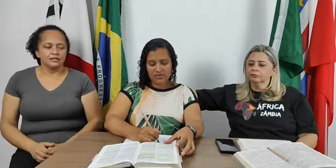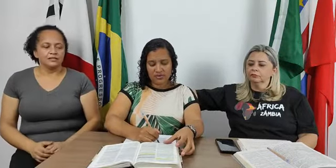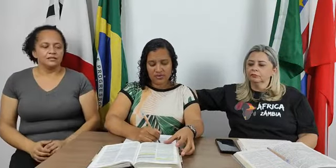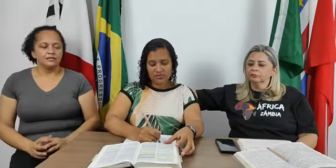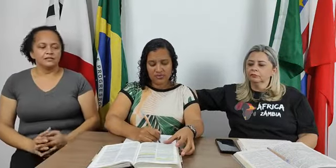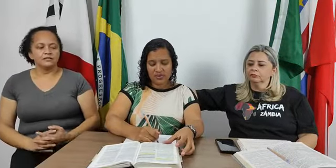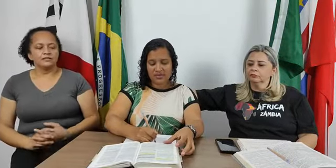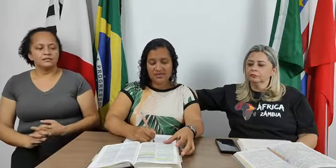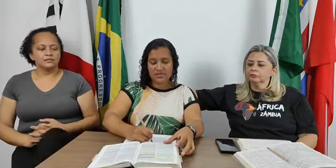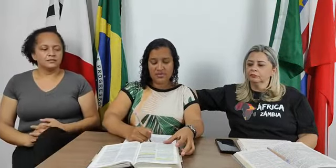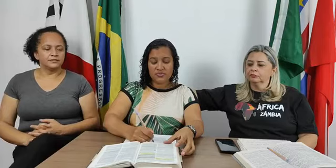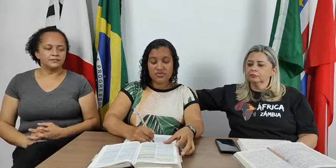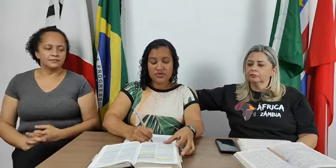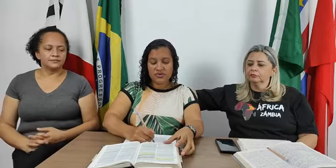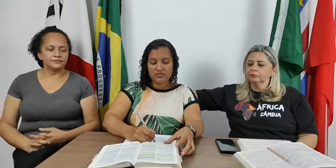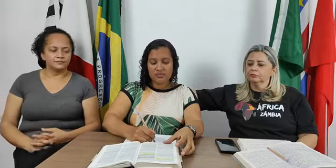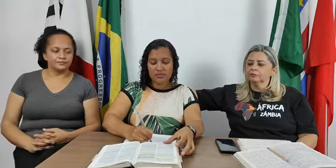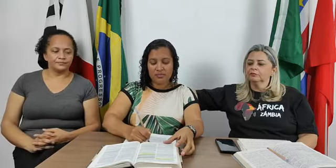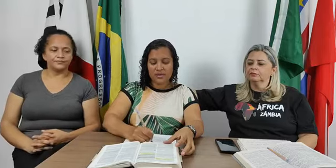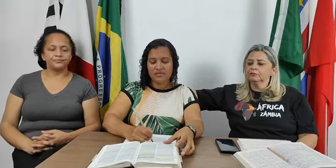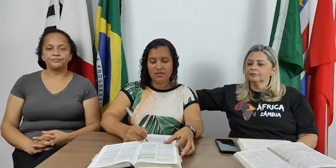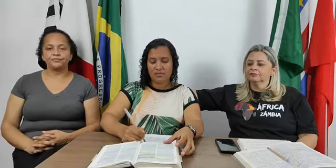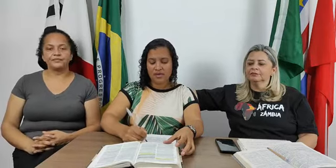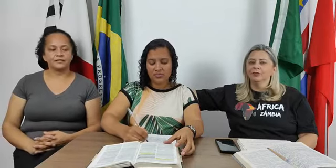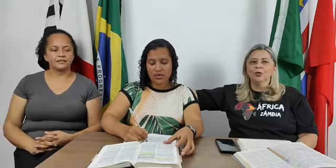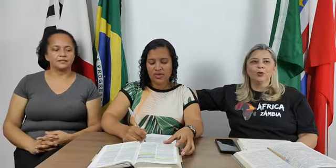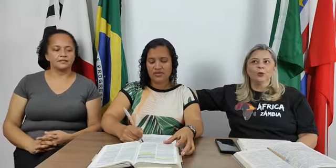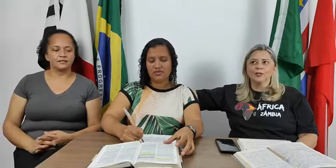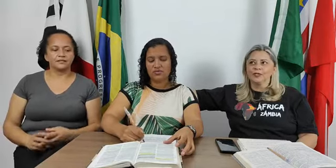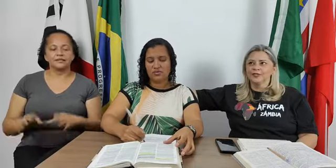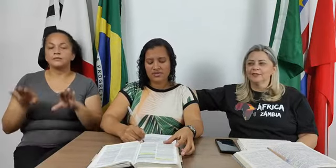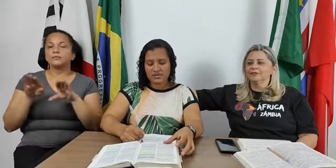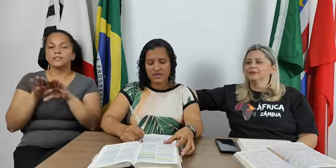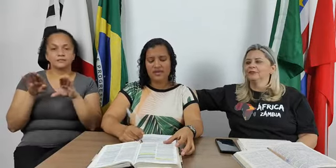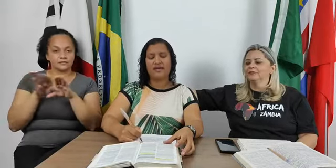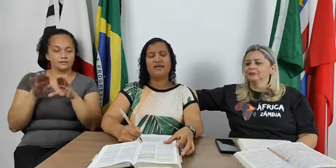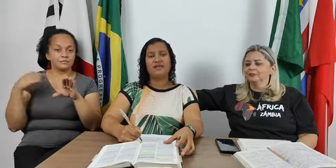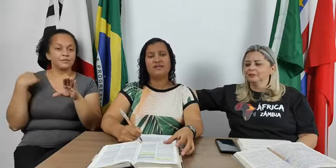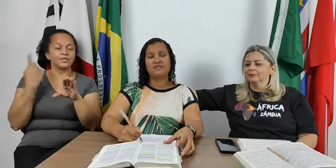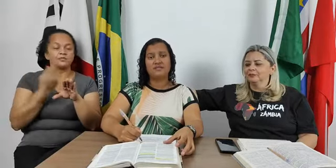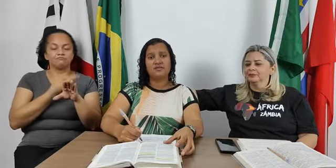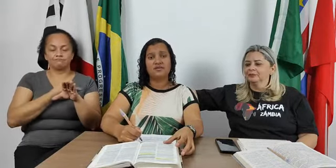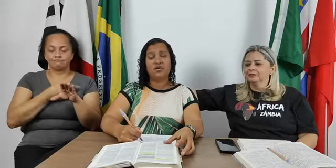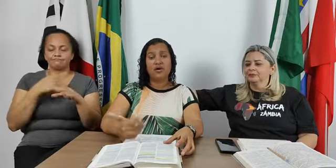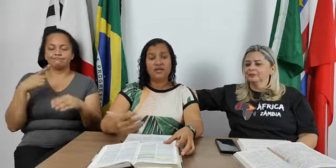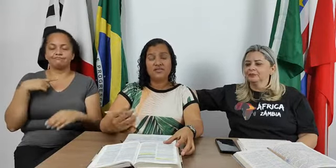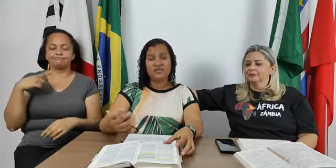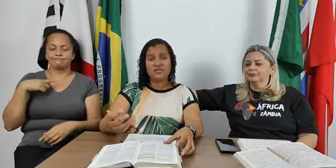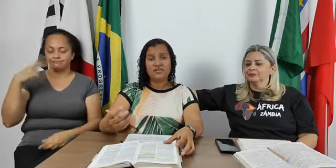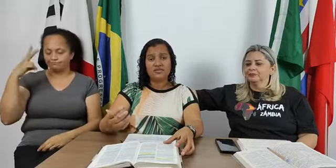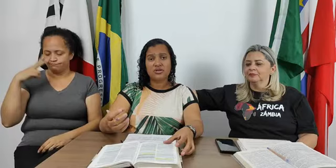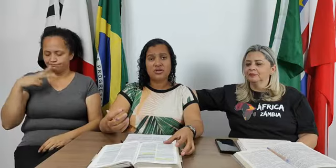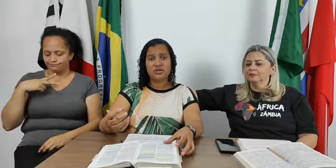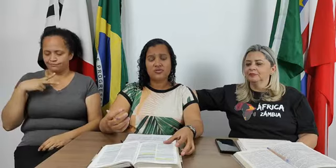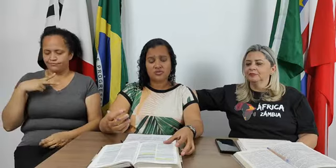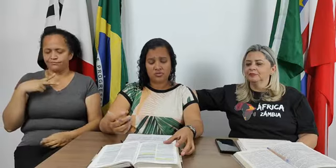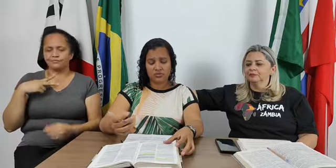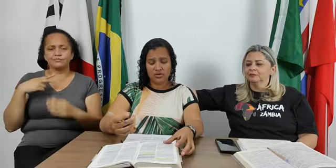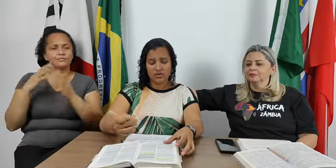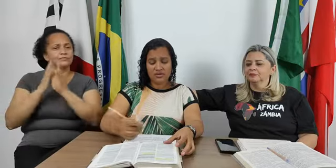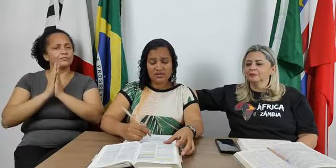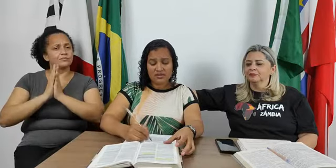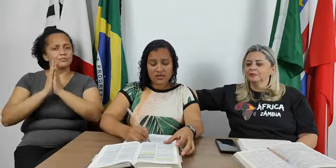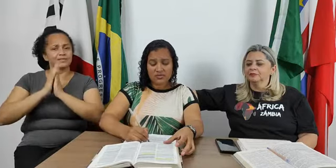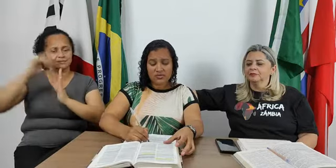Outra oração de Jesus, para que sejamos santos em pensamento, em ações e em caráter. Olha a intercessão de